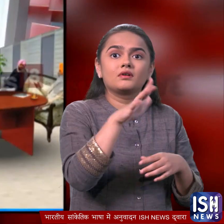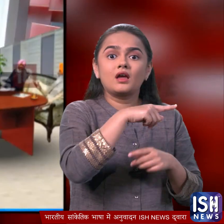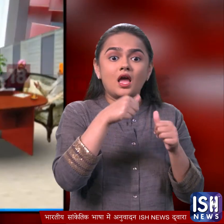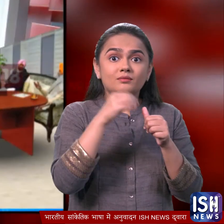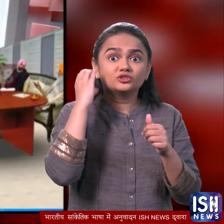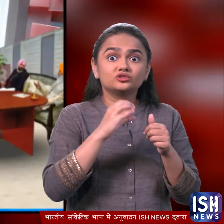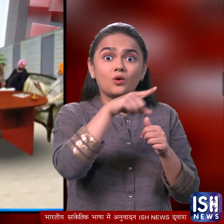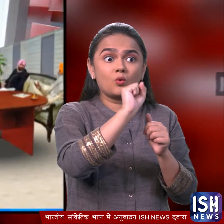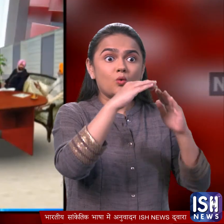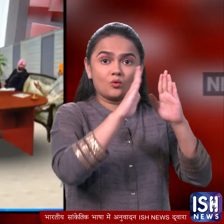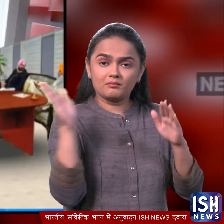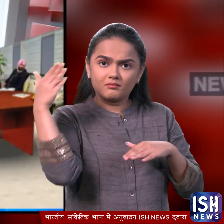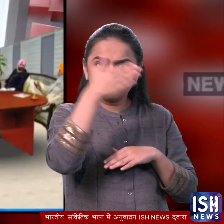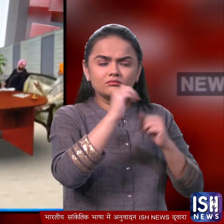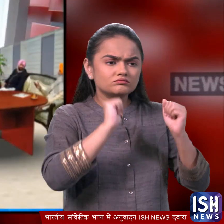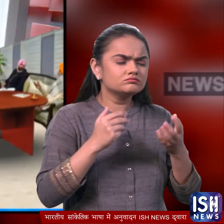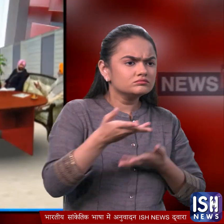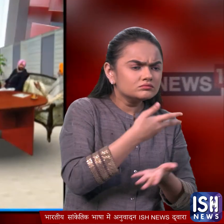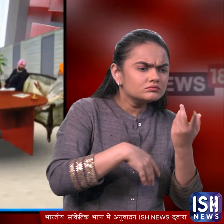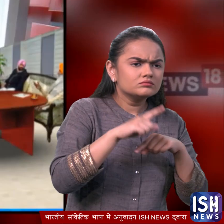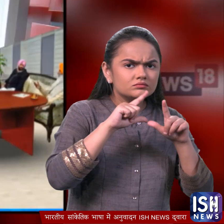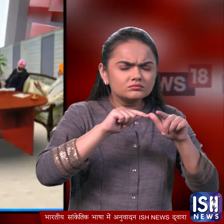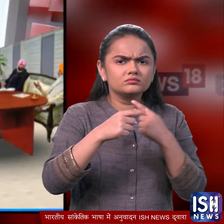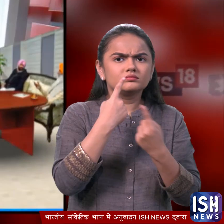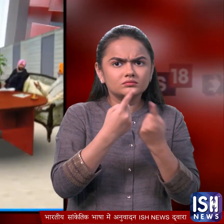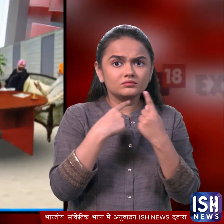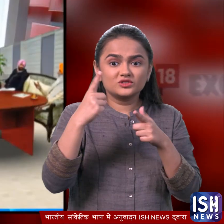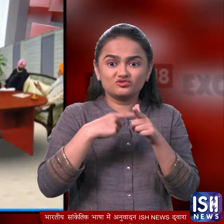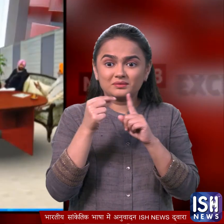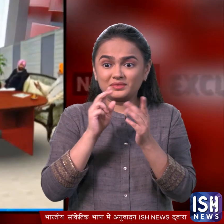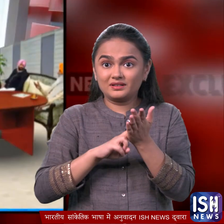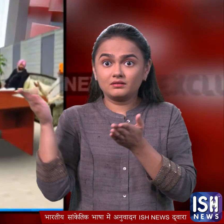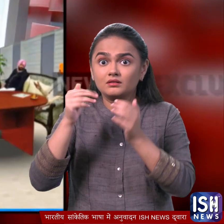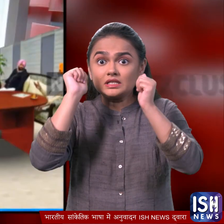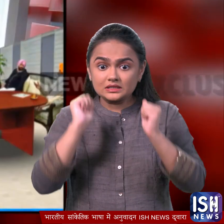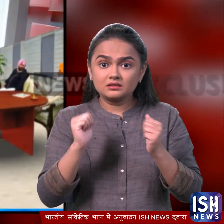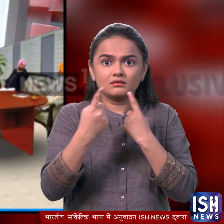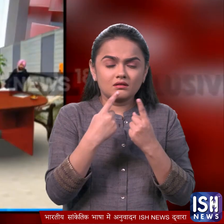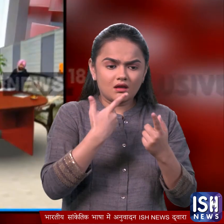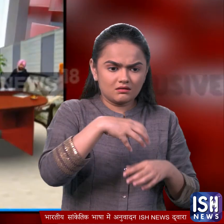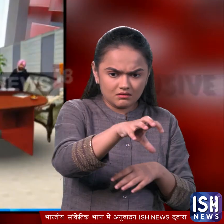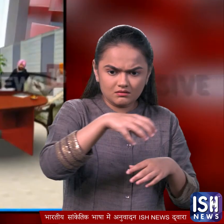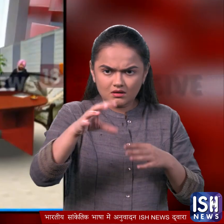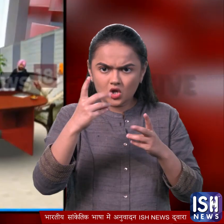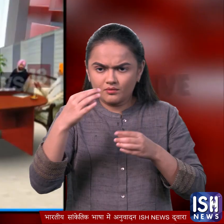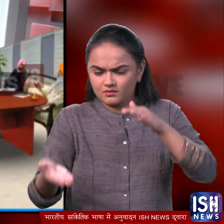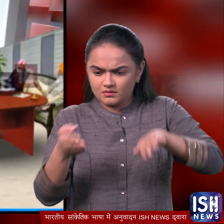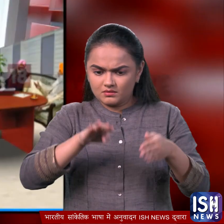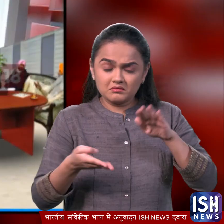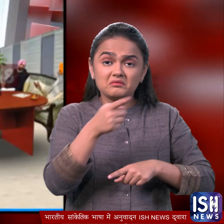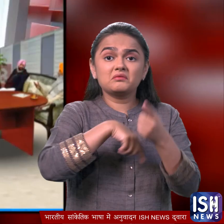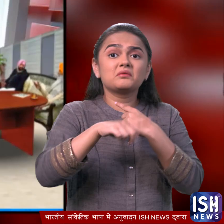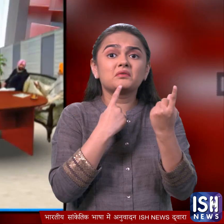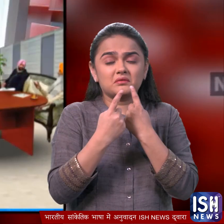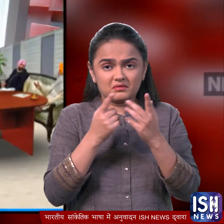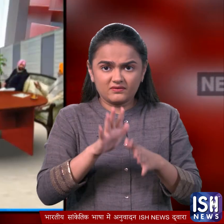केंद्रीय गृह मंत्री अमित शाह के घर पर बैठक की, जिसमें बीजेपी अध्यक्ष जेपी नड्डा की मौजूदगी में सीटों के बंटवारे पर चर्चा हुई। और इस बैठक में